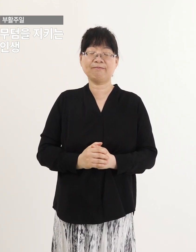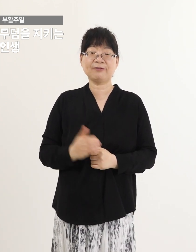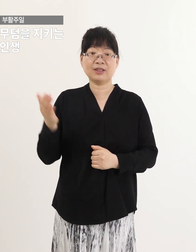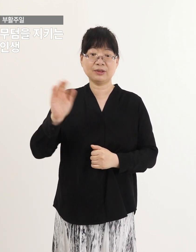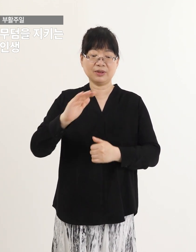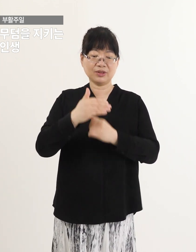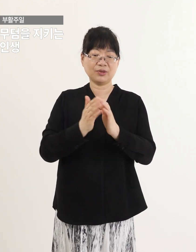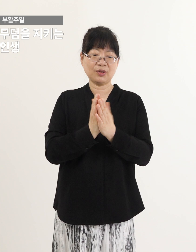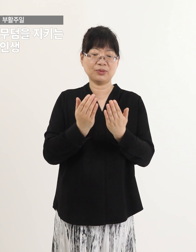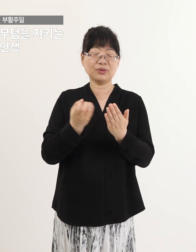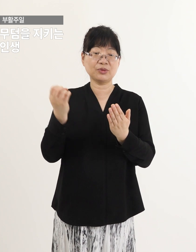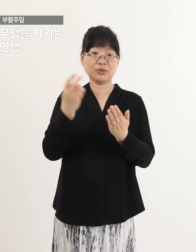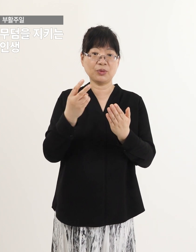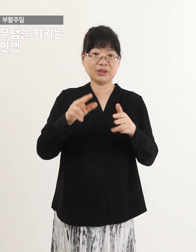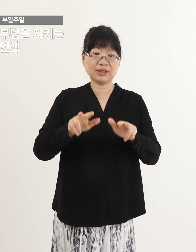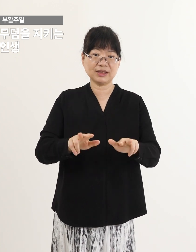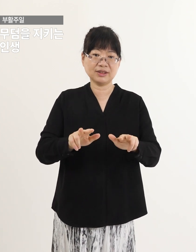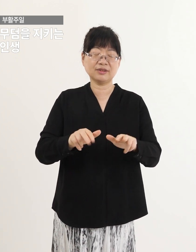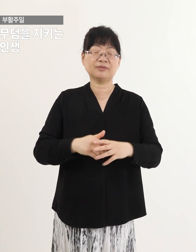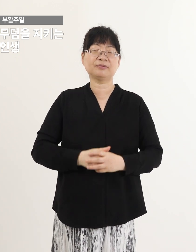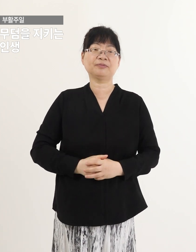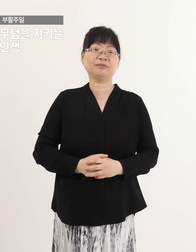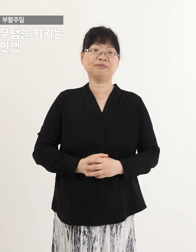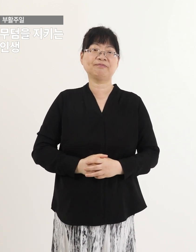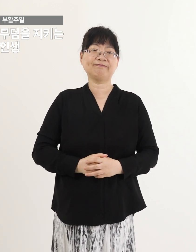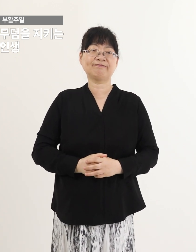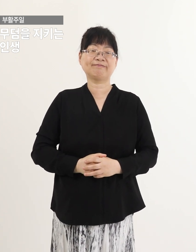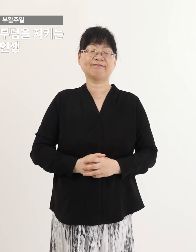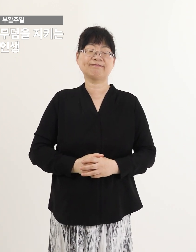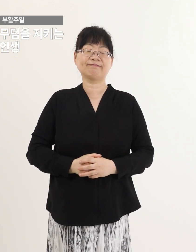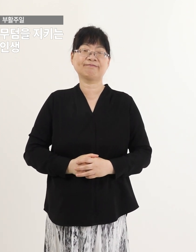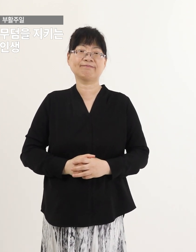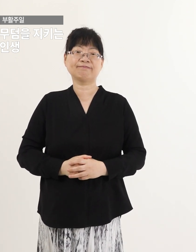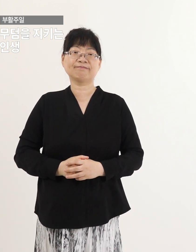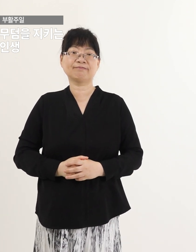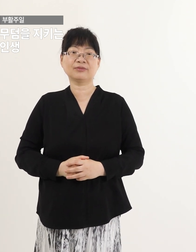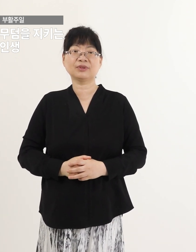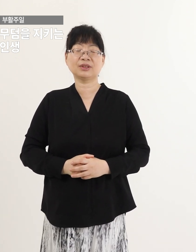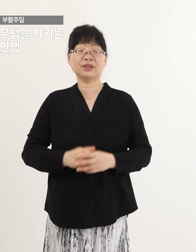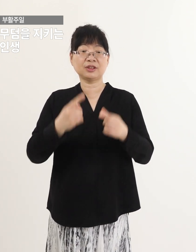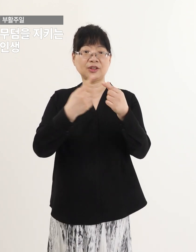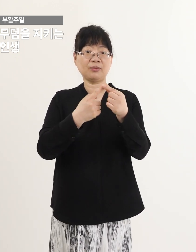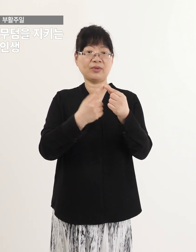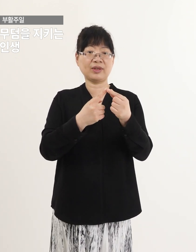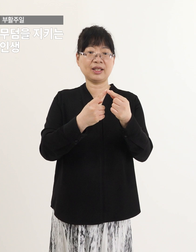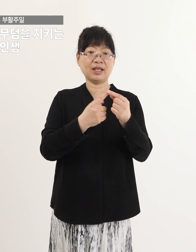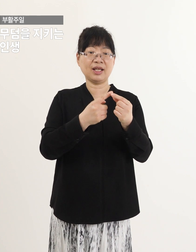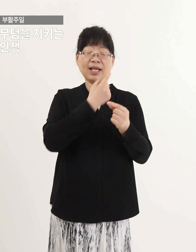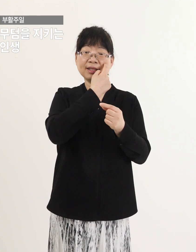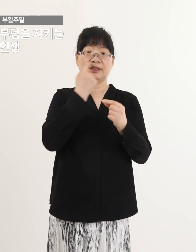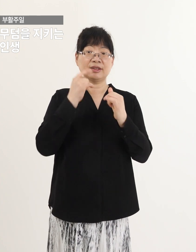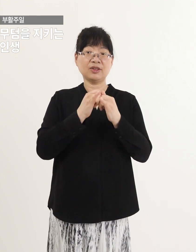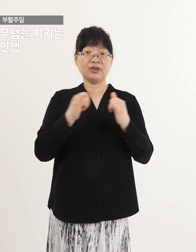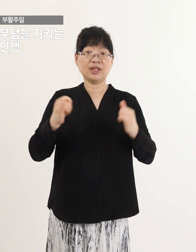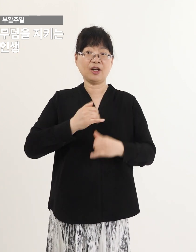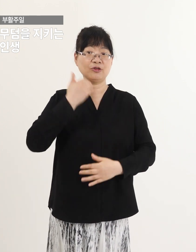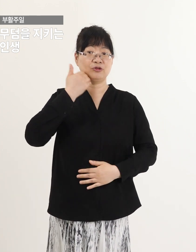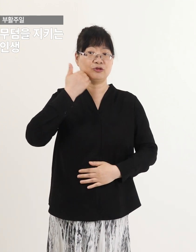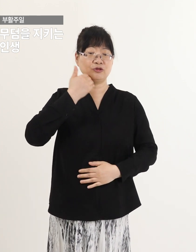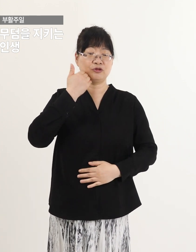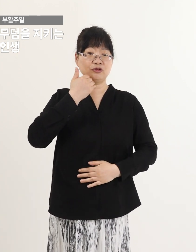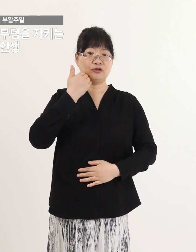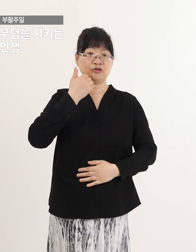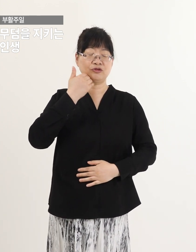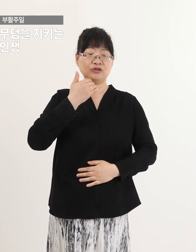놀랍게도 성경은 또 여기 역설이 기록이 되어 있는데 첫 번째 증언자를 누구로